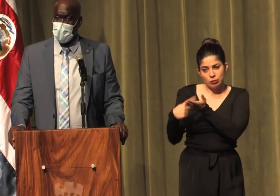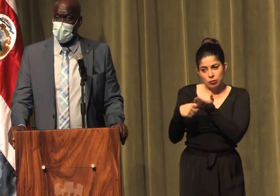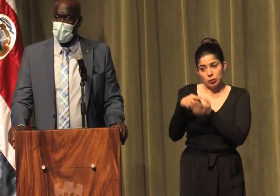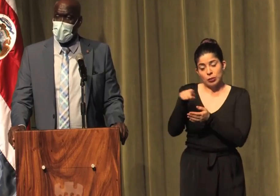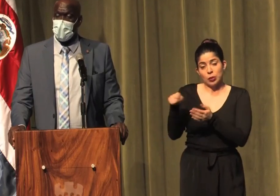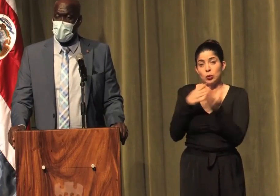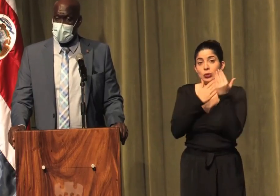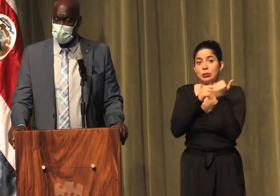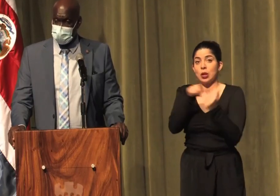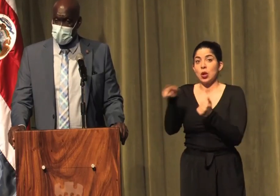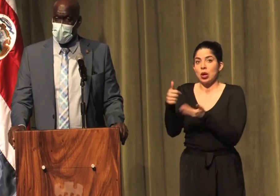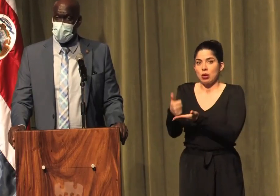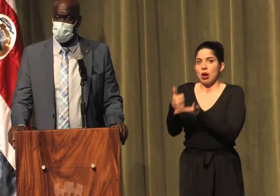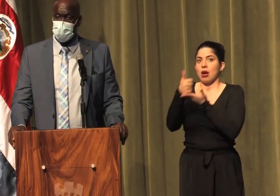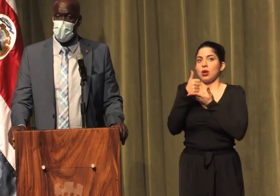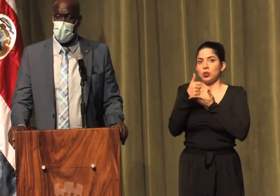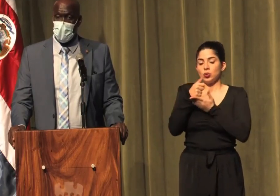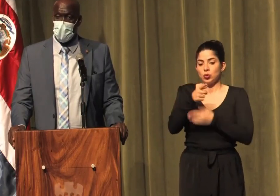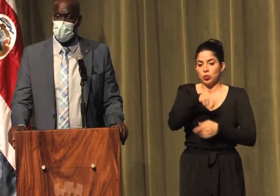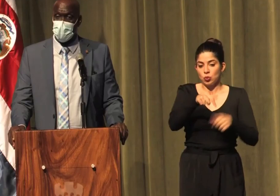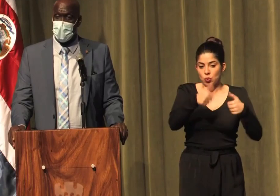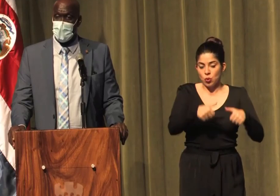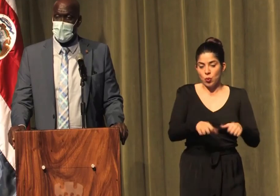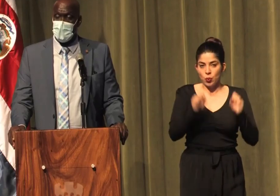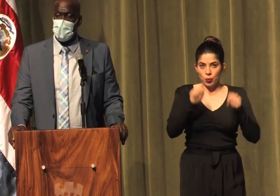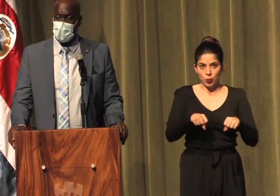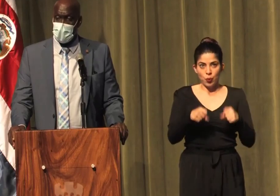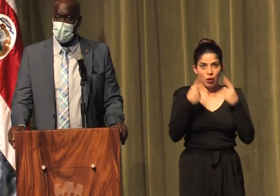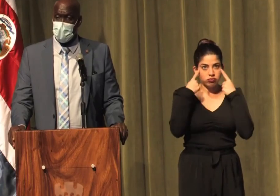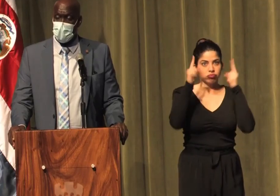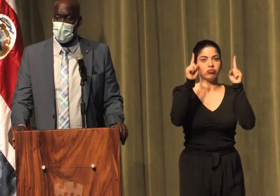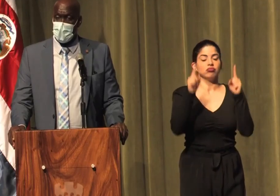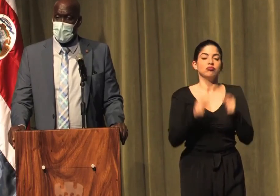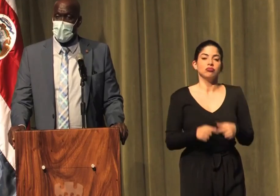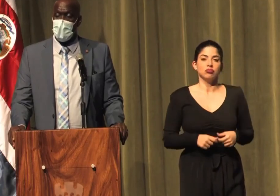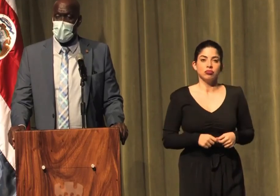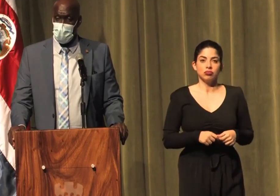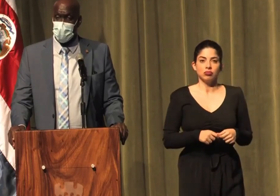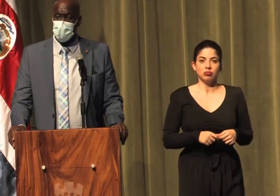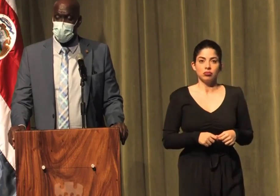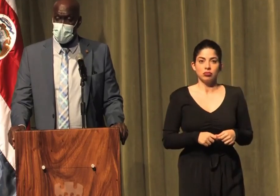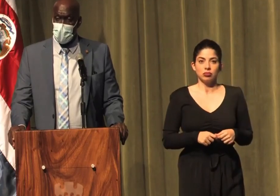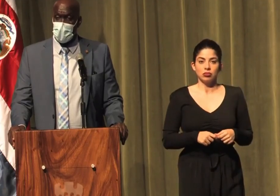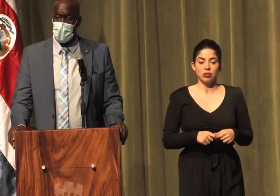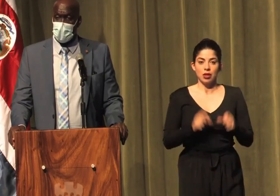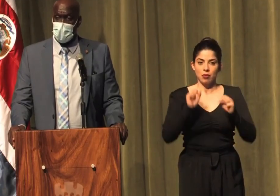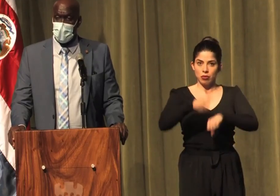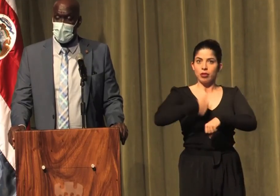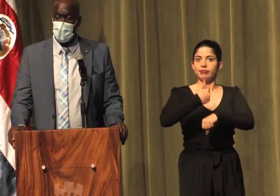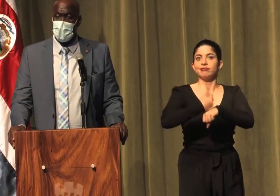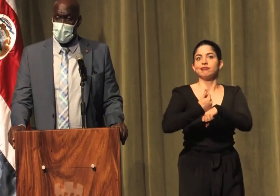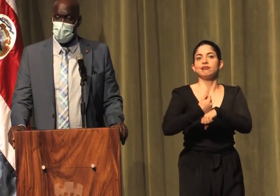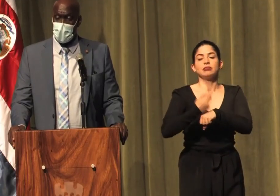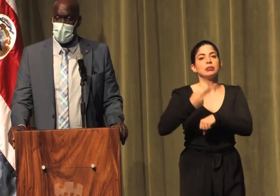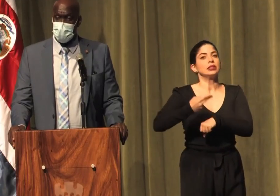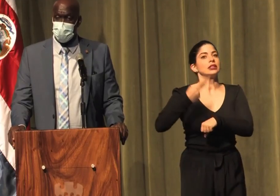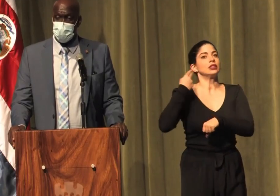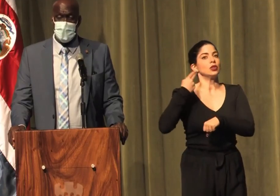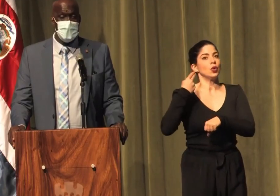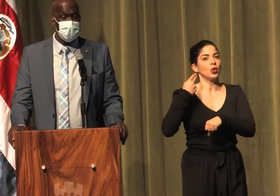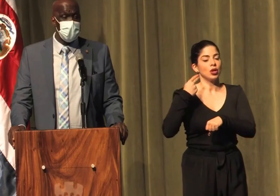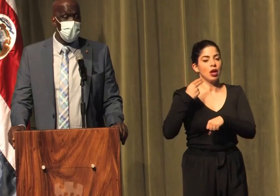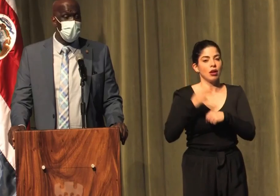ayuden a que alcancemos esos acuerdos y que hagamos historia en el